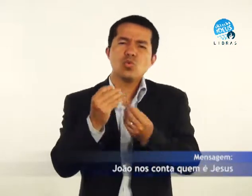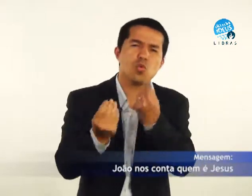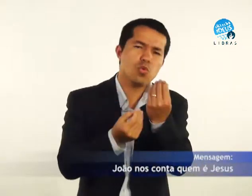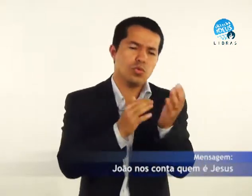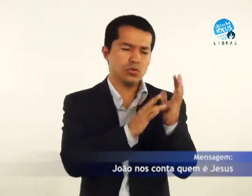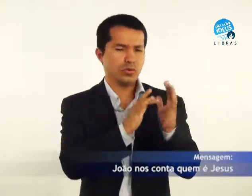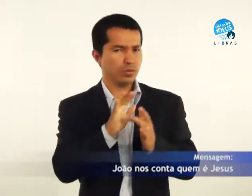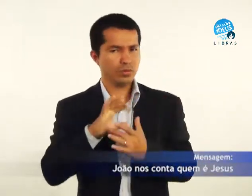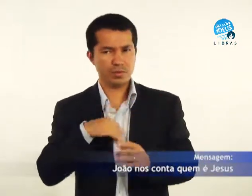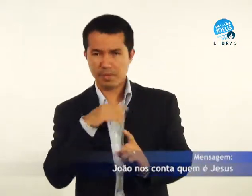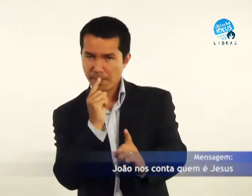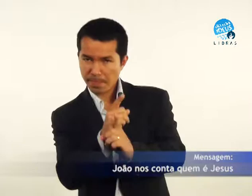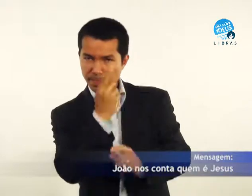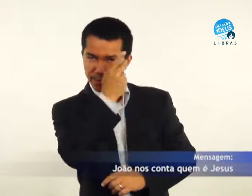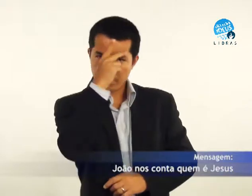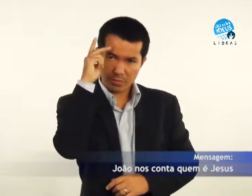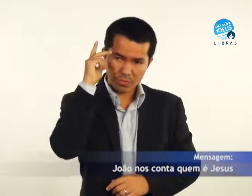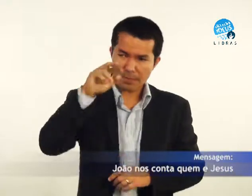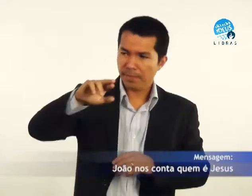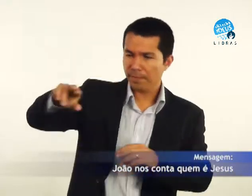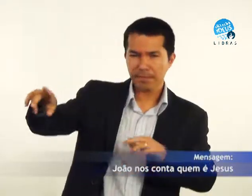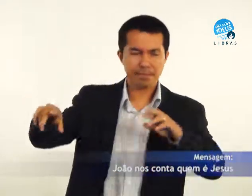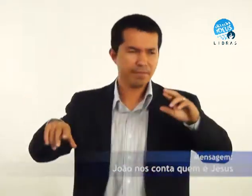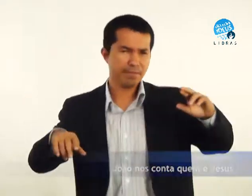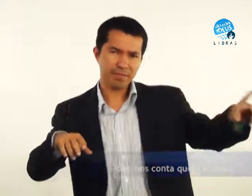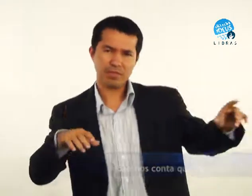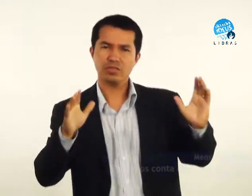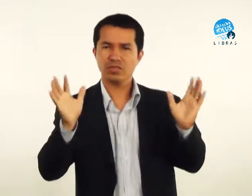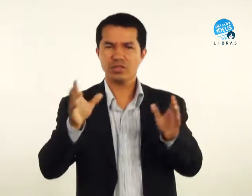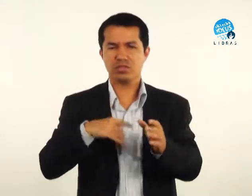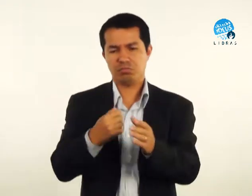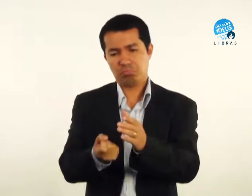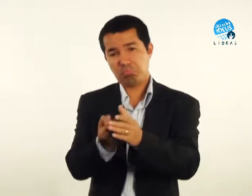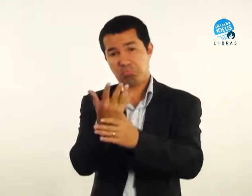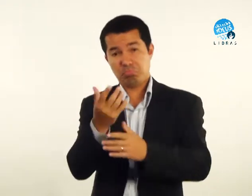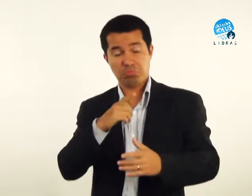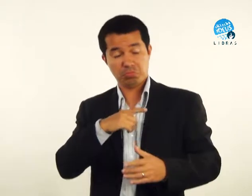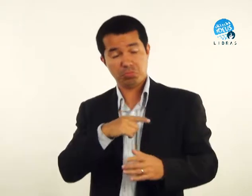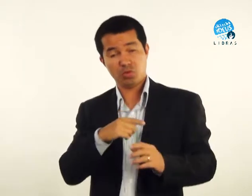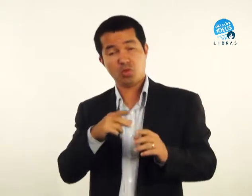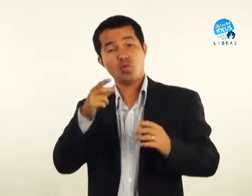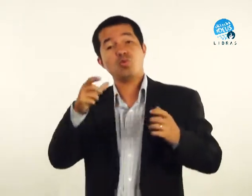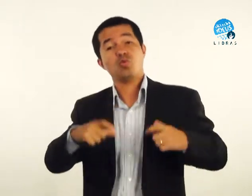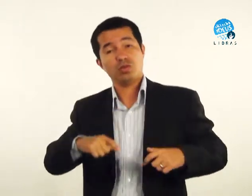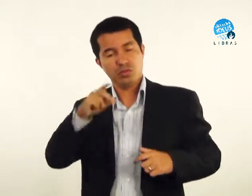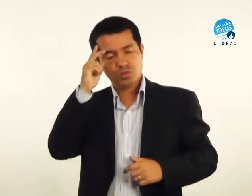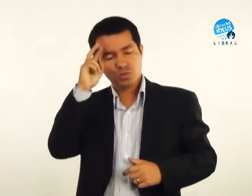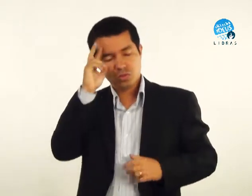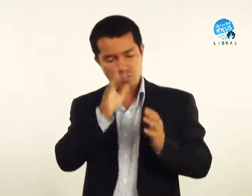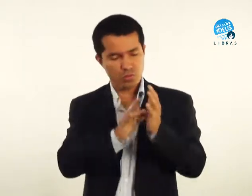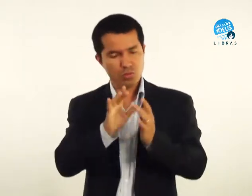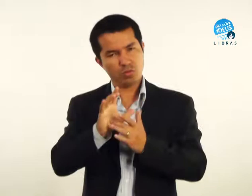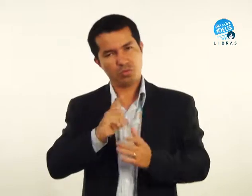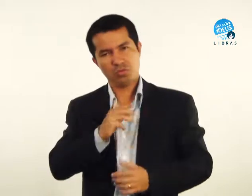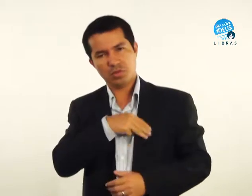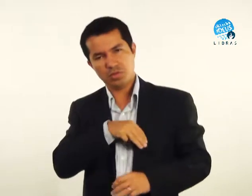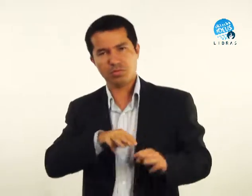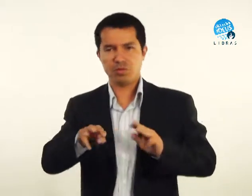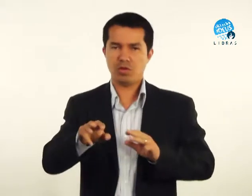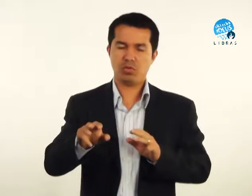alguns encontros de Jesus que aparecem nos Evangelhos. Jesus se encontrando com pessoas.